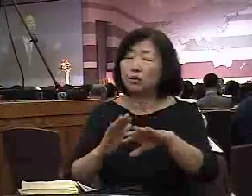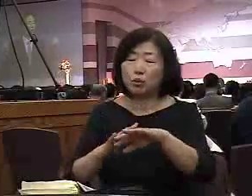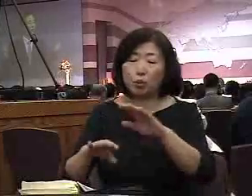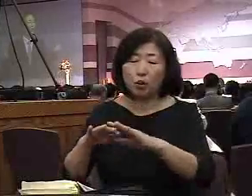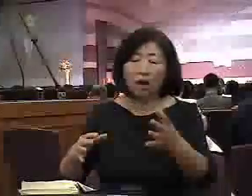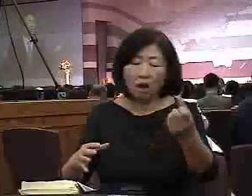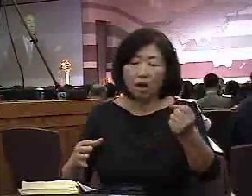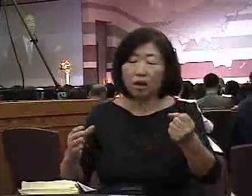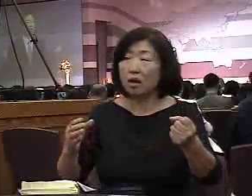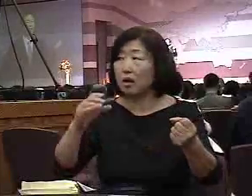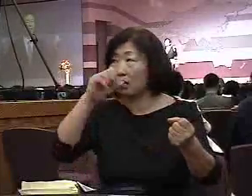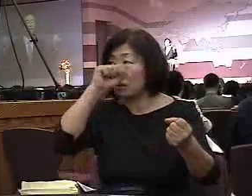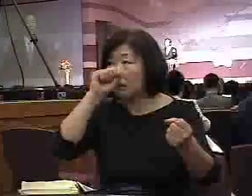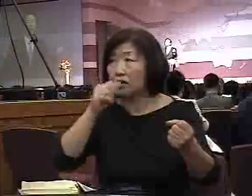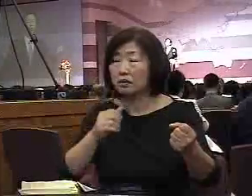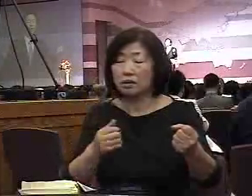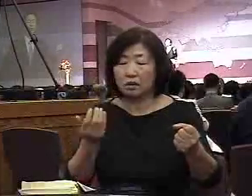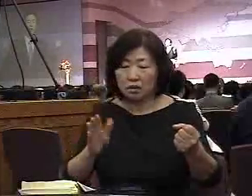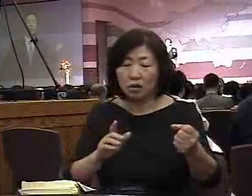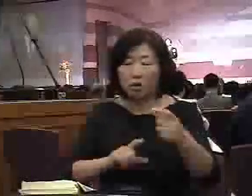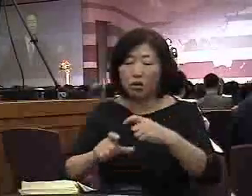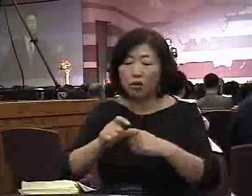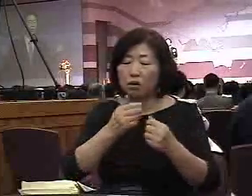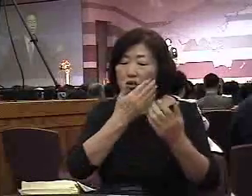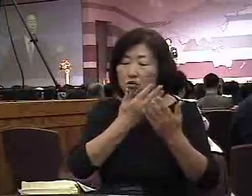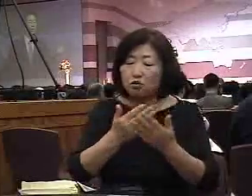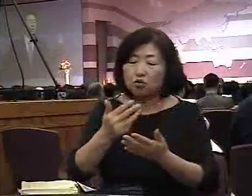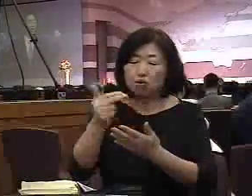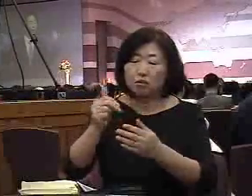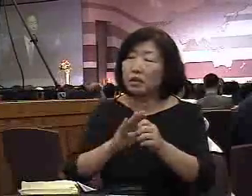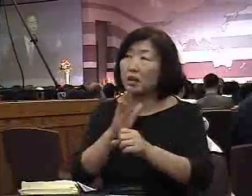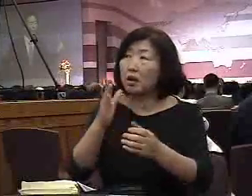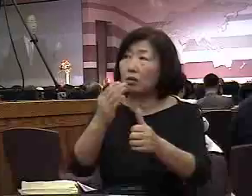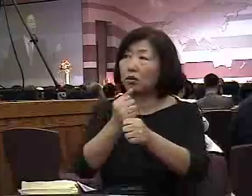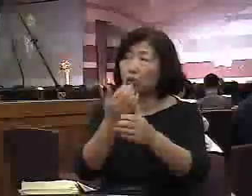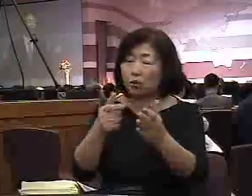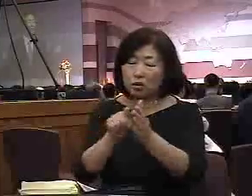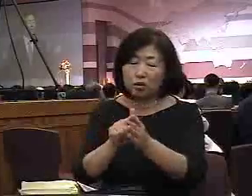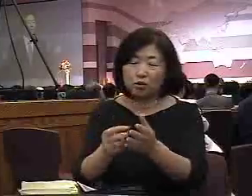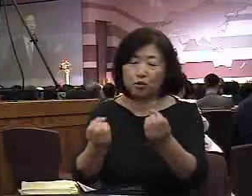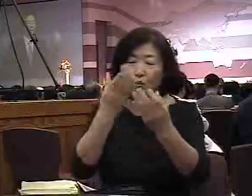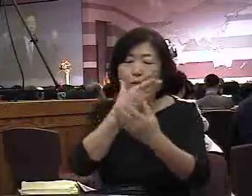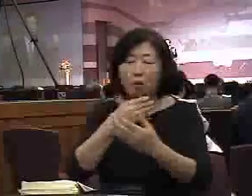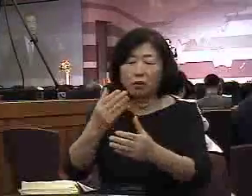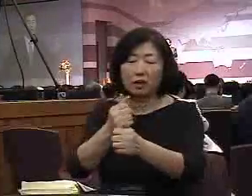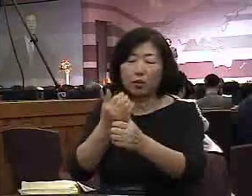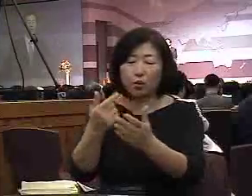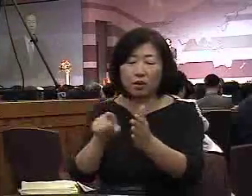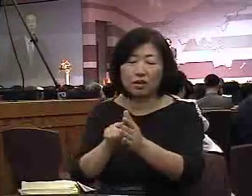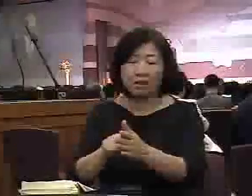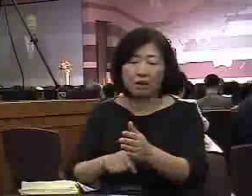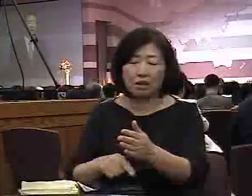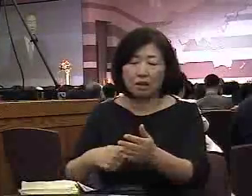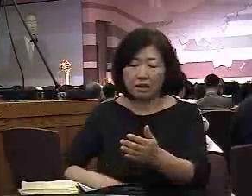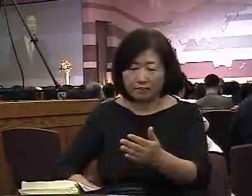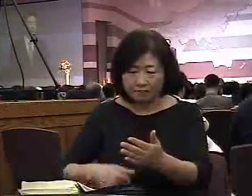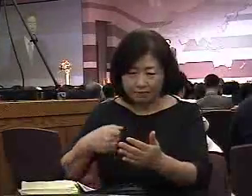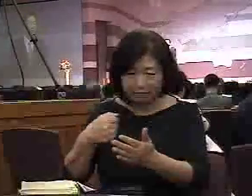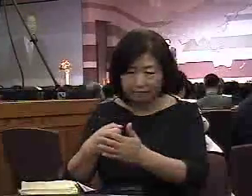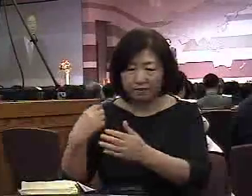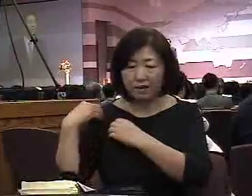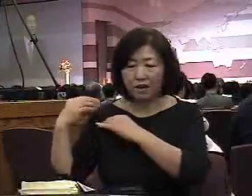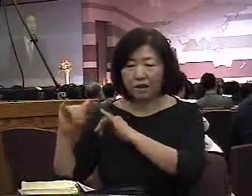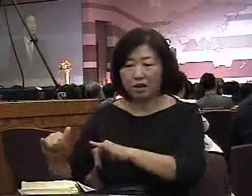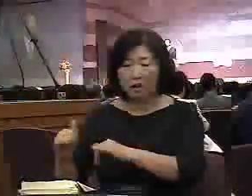거 좋은 겁니다. 그러나 더 귀한 주님의 사랑 붙들기 위해서 주님의 큰 축복 잡기 위해서 과감하게 내려놓을 수 있는 저나